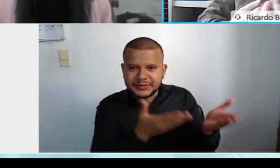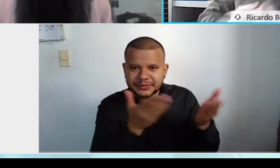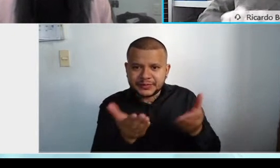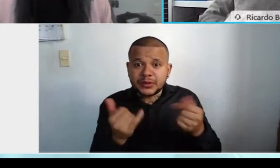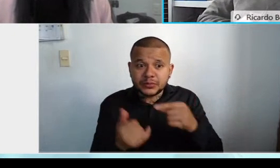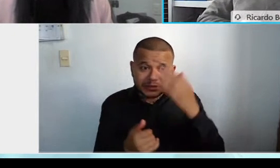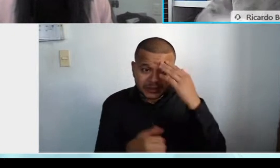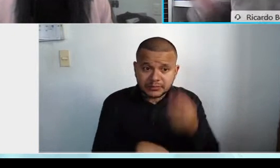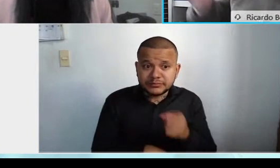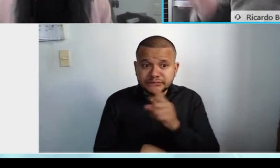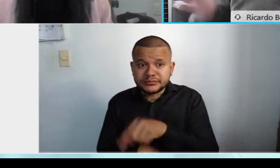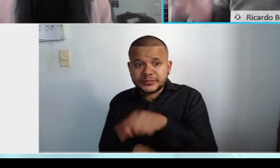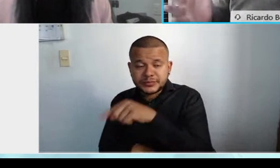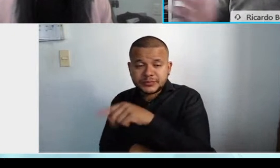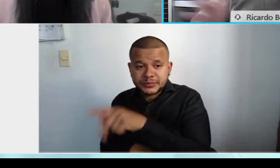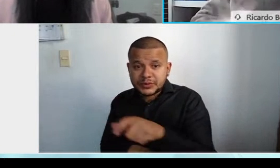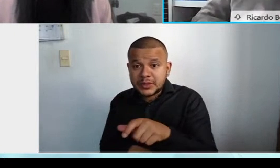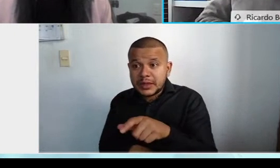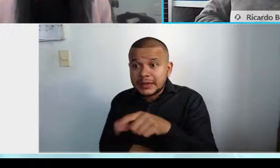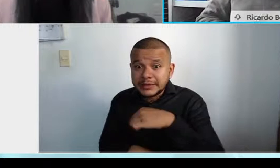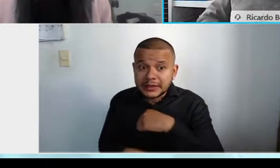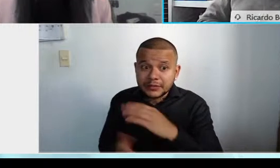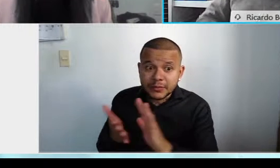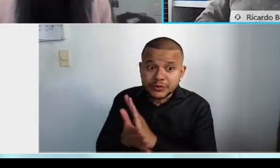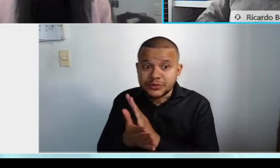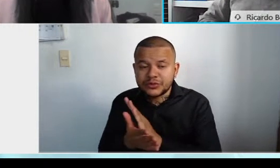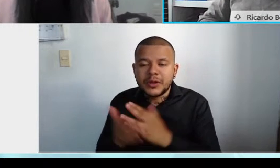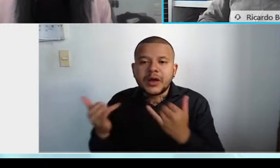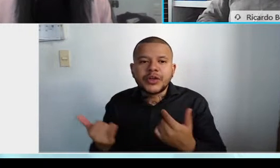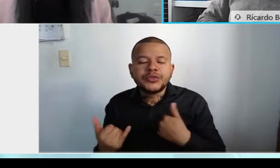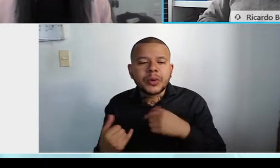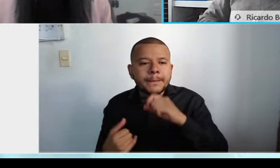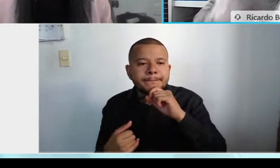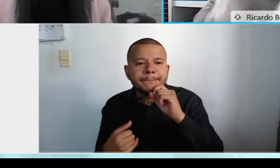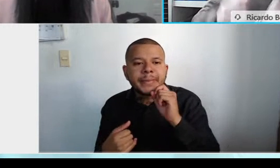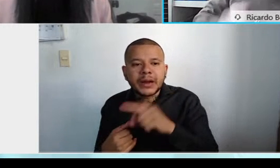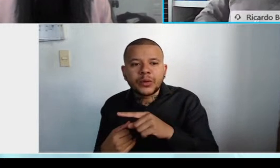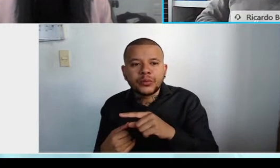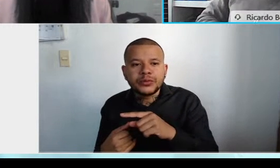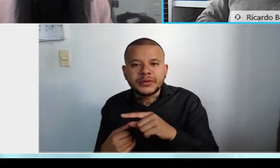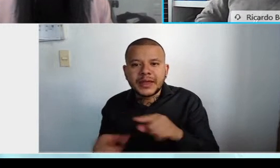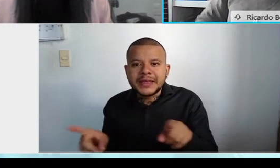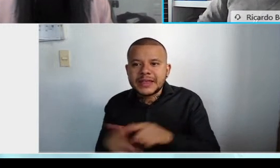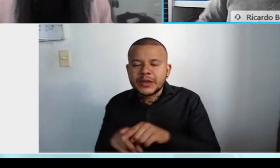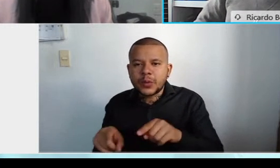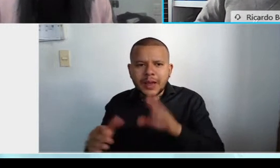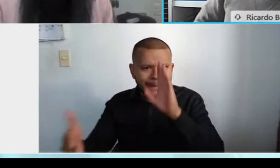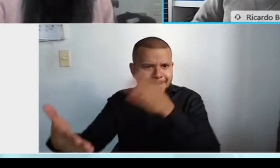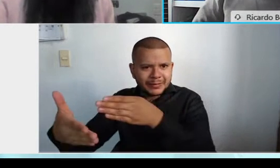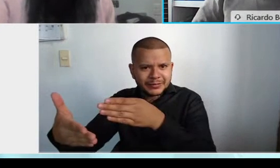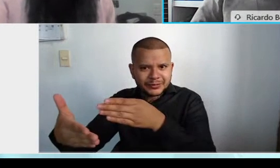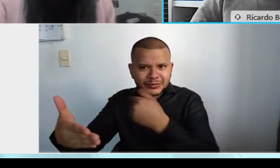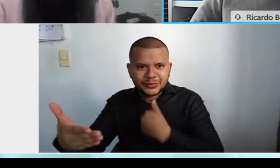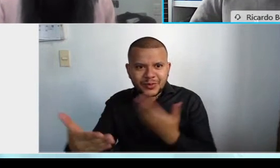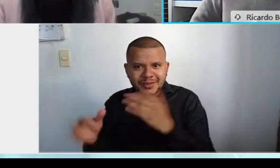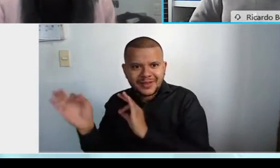esa información. Y si no, tranquila, no te afanes, porque esta es una pregunta, como dicen ahí, a punta de metralleta, ¿no?